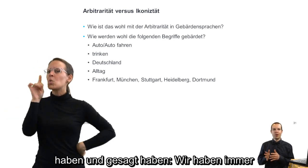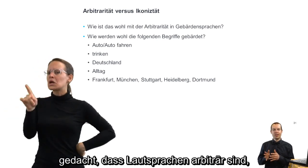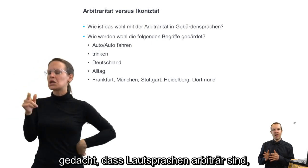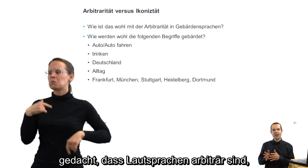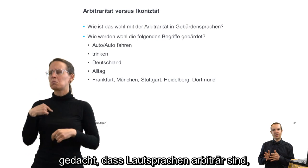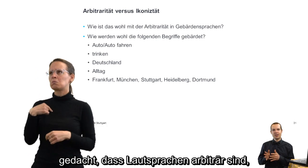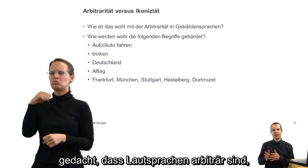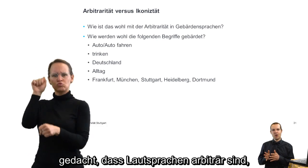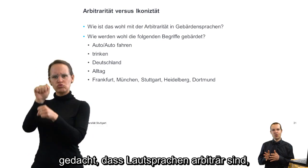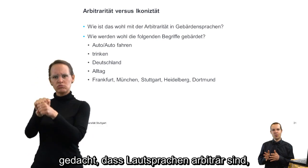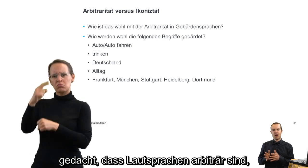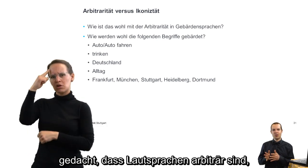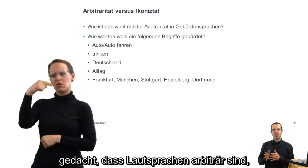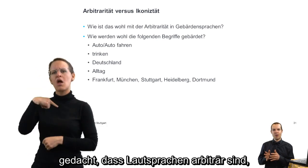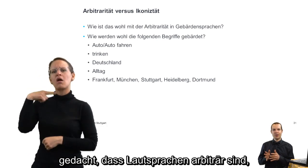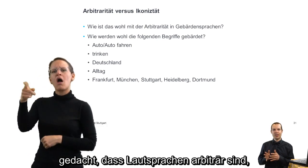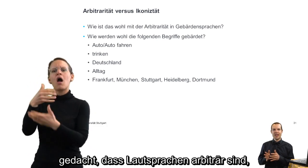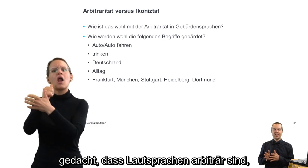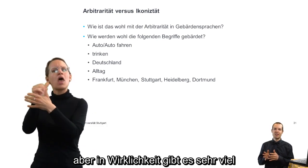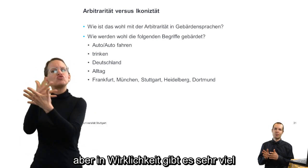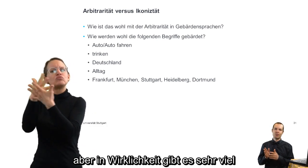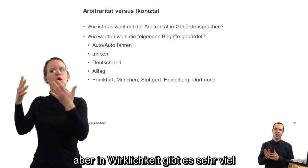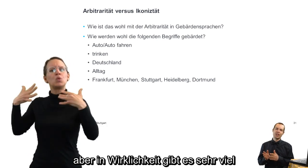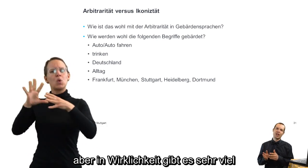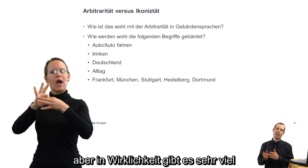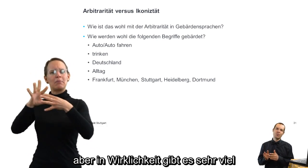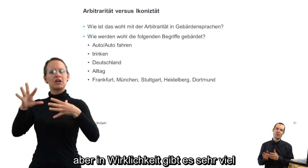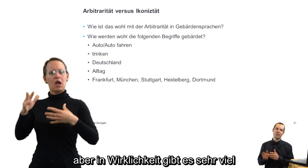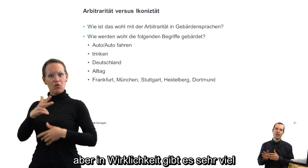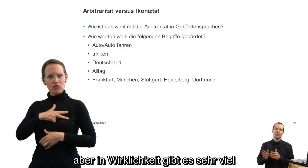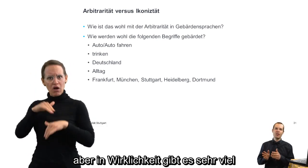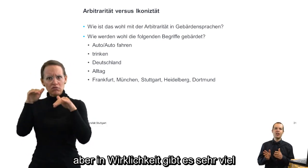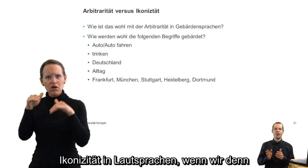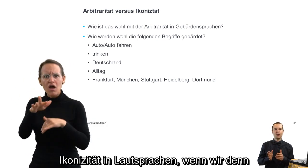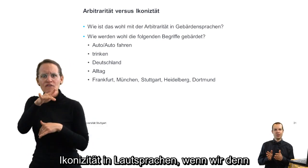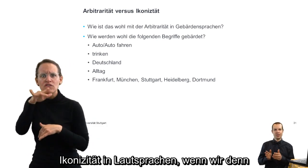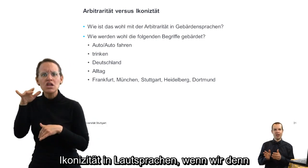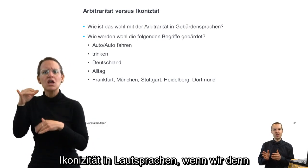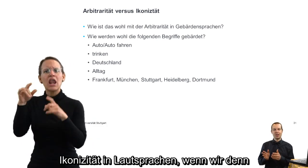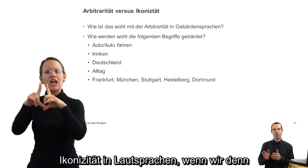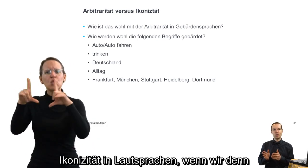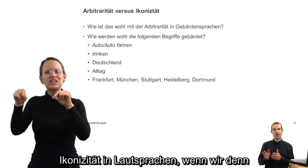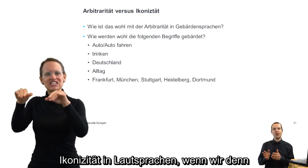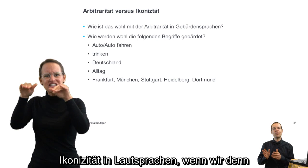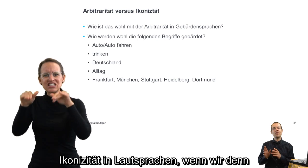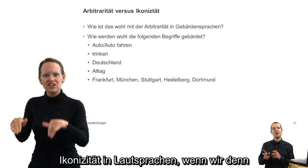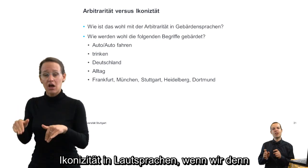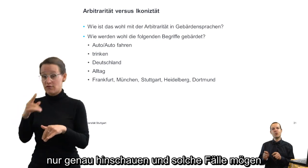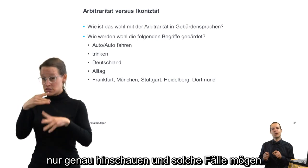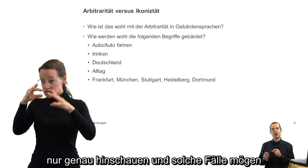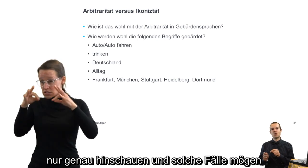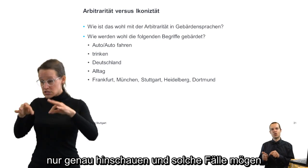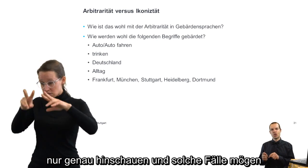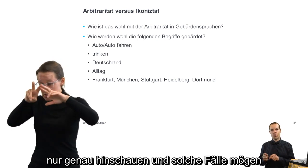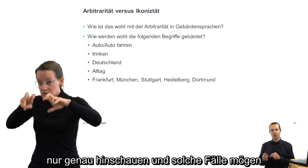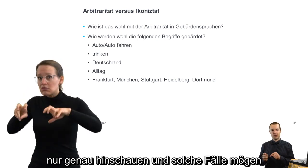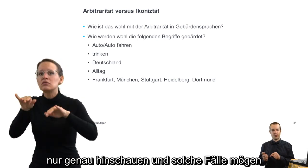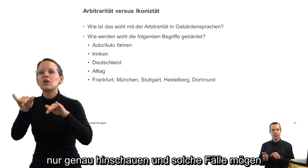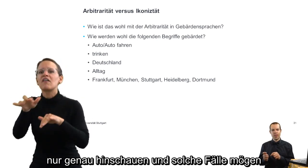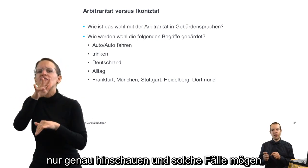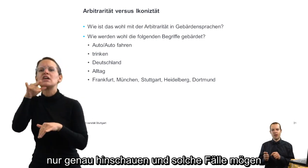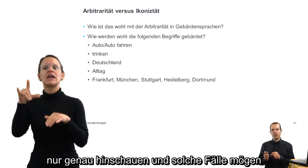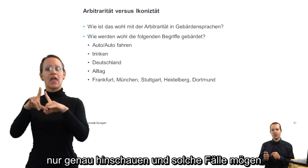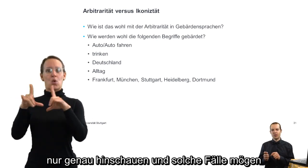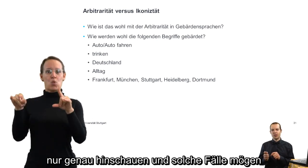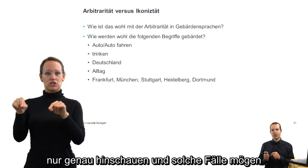wir haben immer gedacht, dass Lautsprachen so arbiträr sind, aber in Wirklichkeit gibt es sehr viel Ikonizität in Lautsprachen, wenn wir denn nur genau schauen.